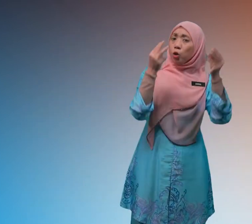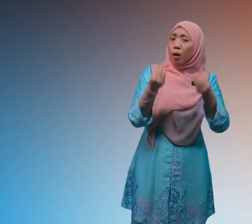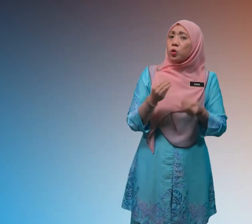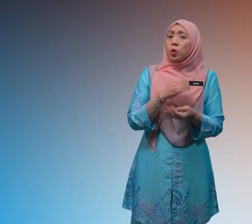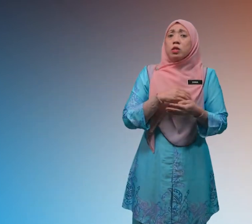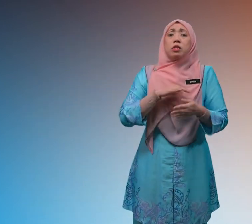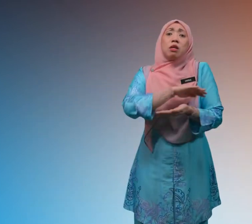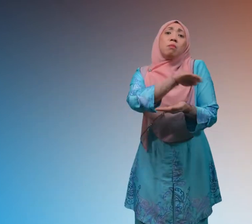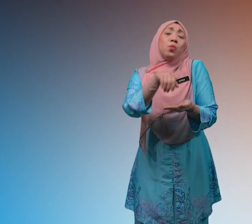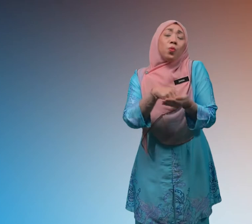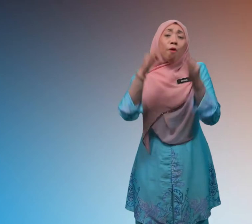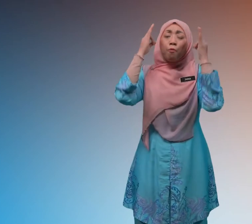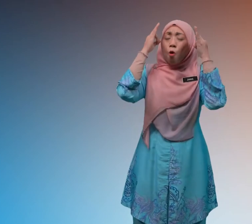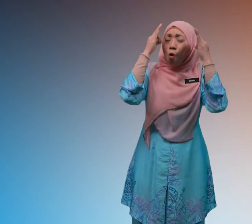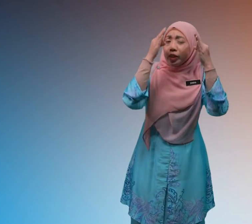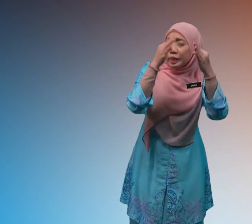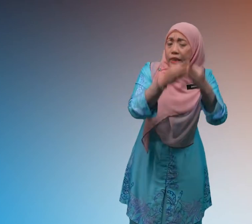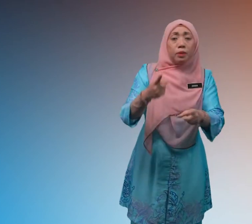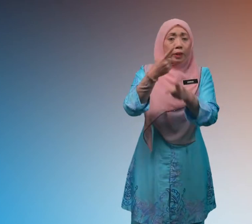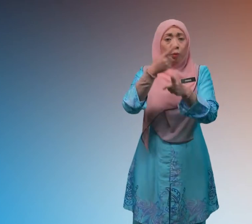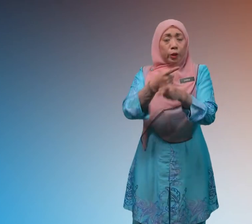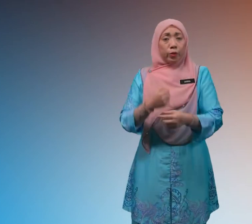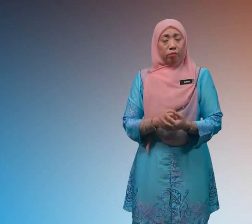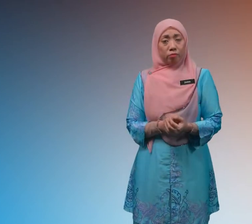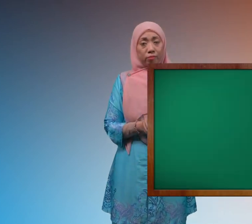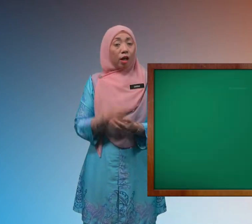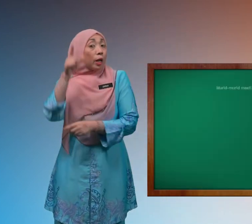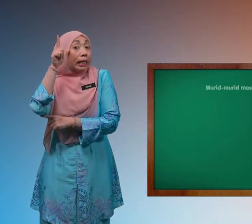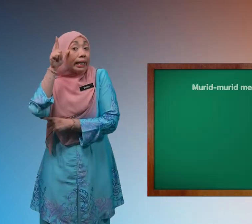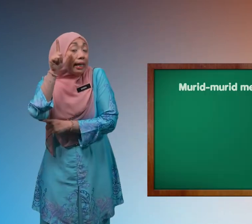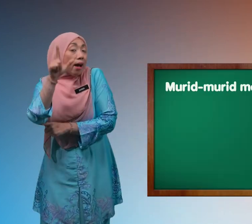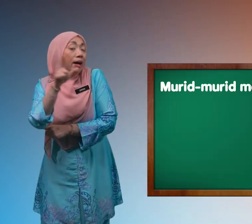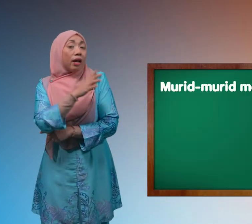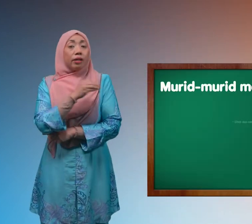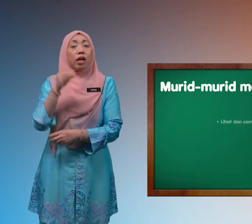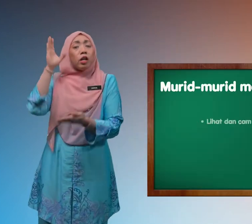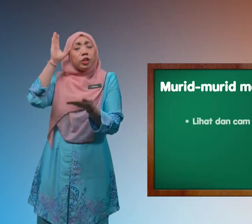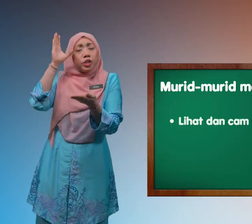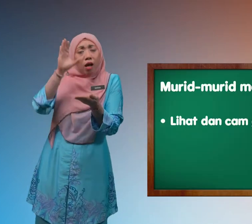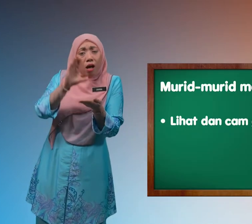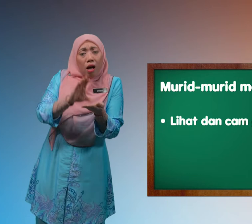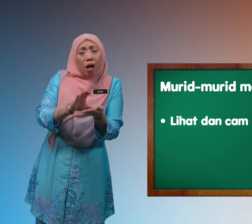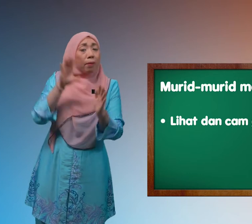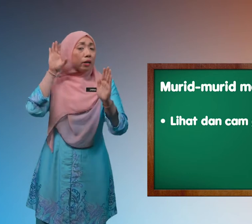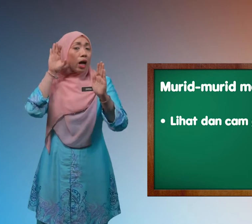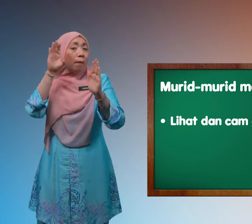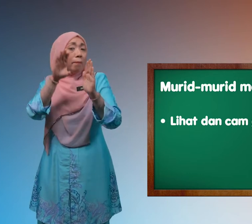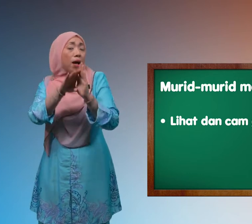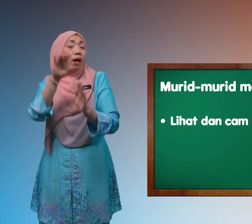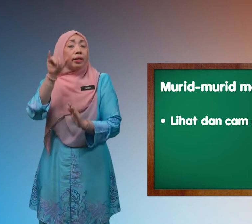mahu semua fokus betul-betul. Lihat dan cap gambar